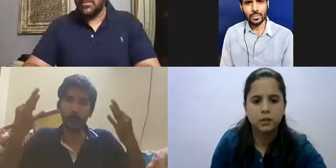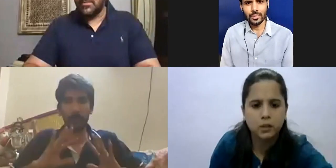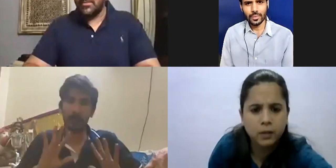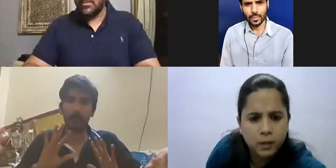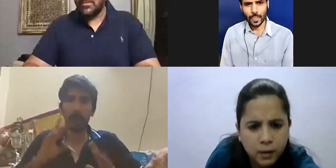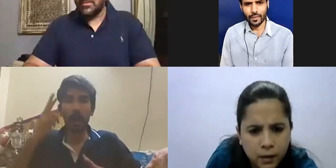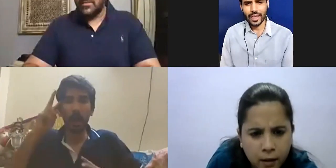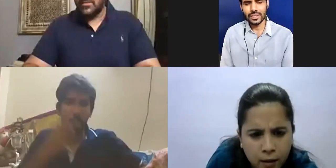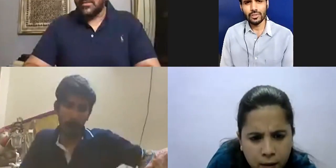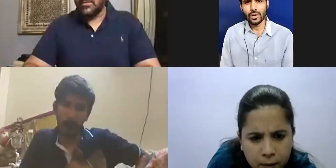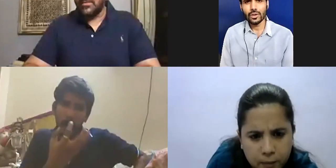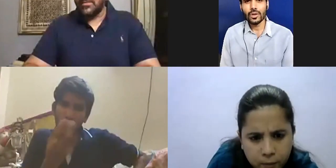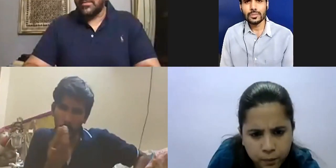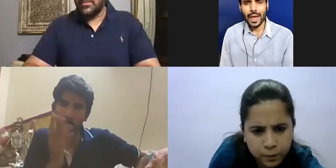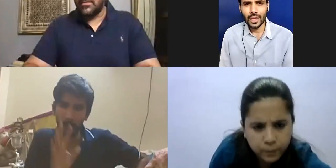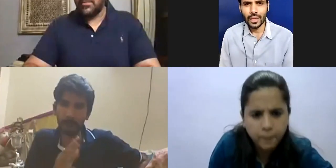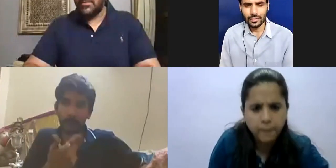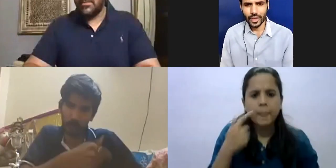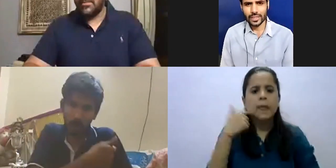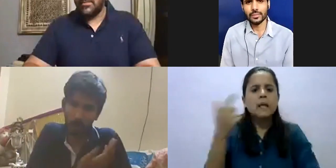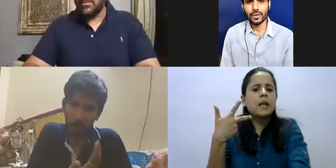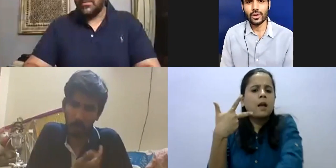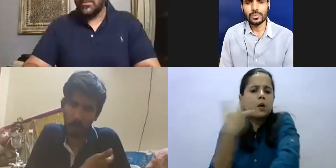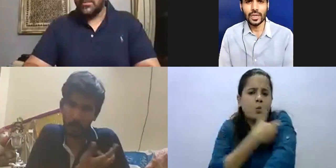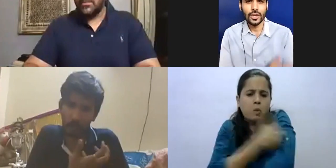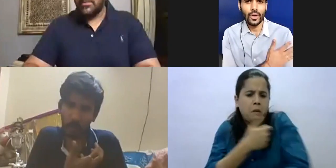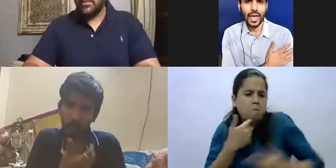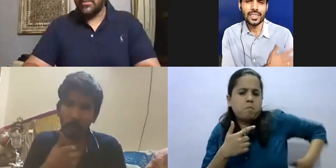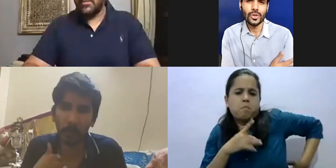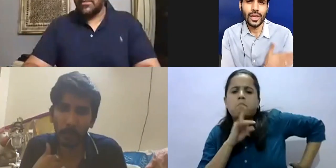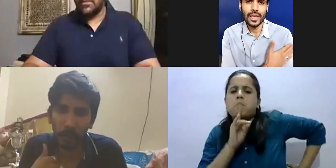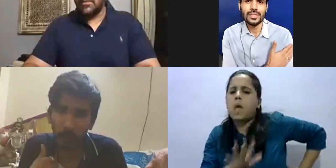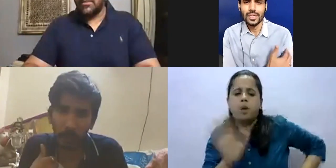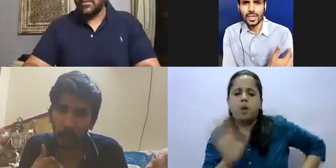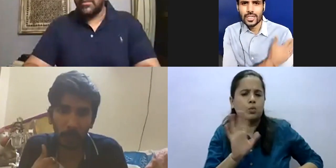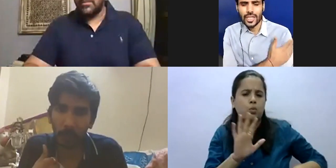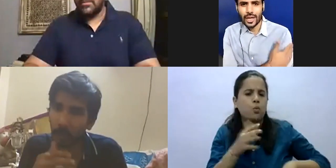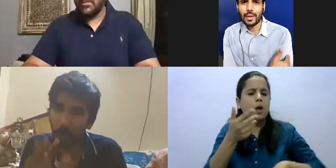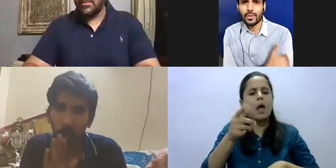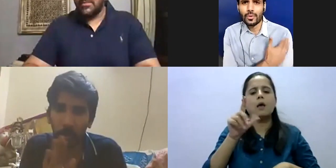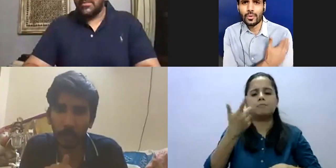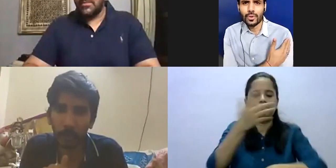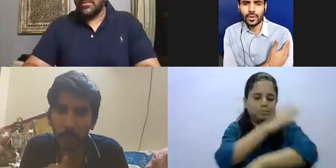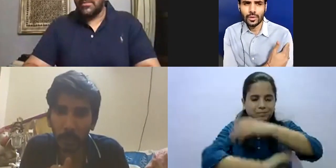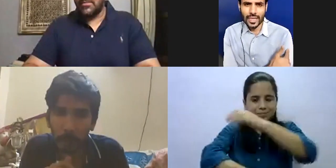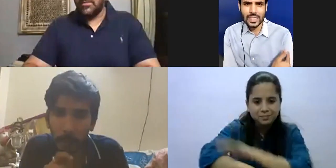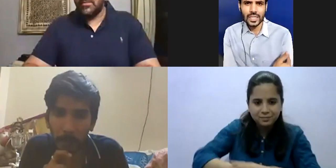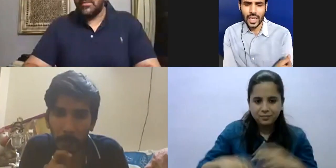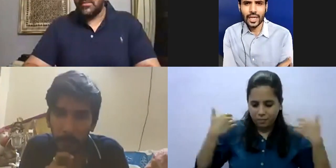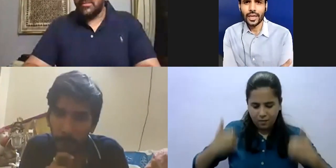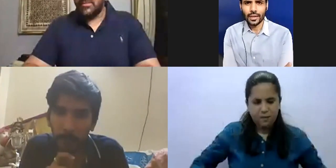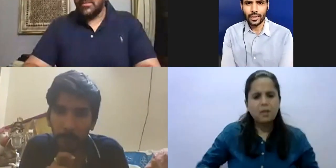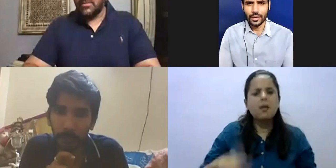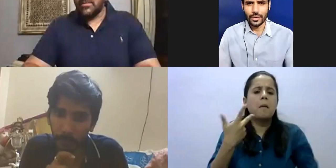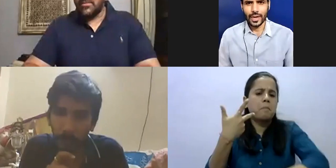not. Yeah, vaccine will not cause backache. Vaccine might cause pain in your hands, in your legs, जहाँ पे आपको vaccine